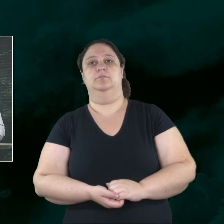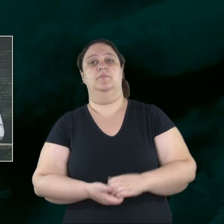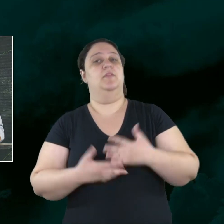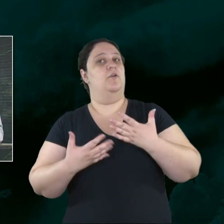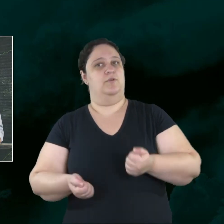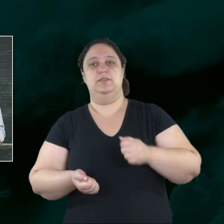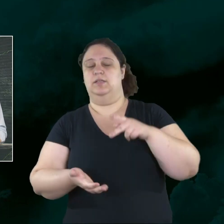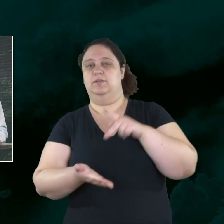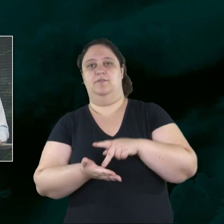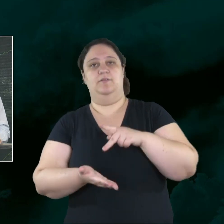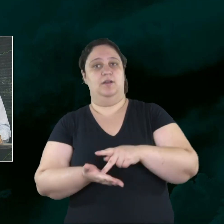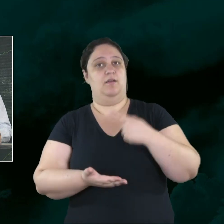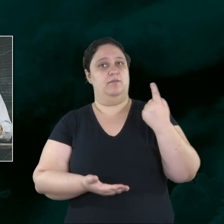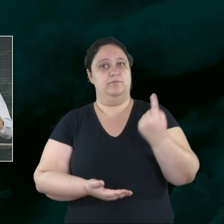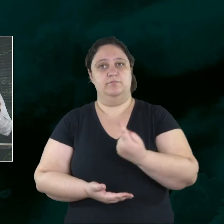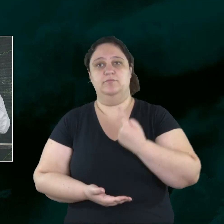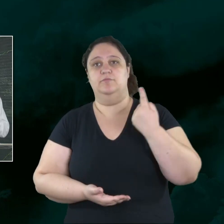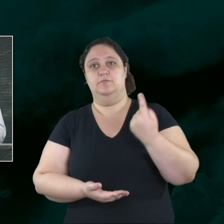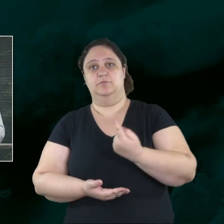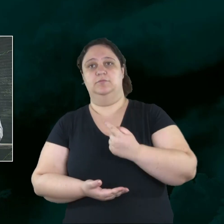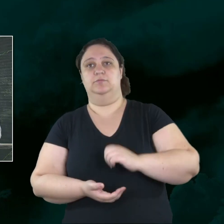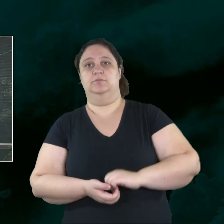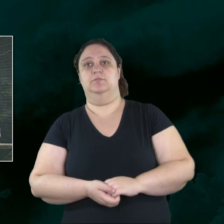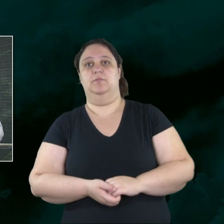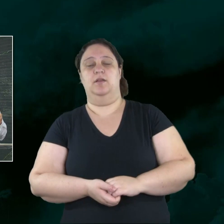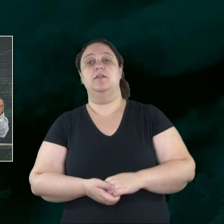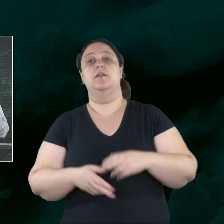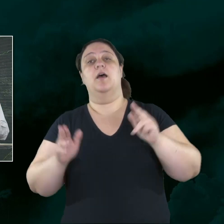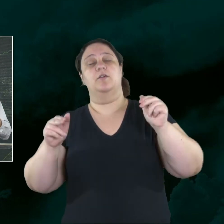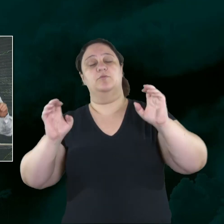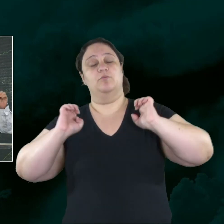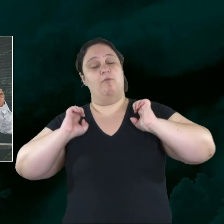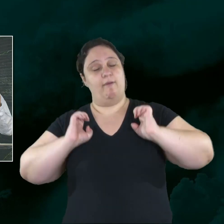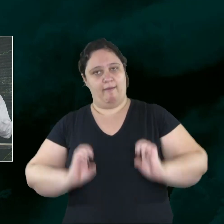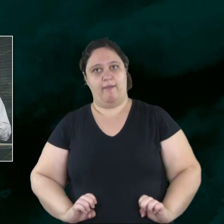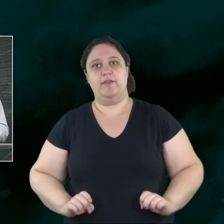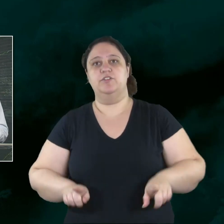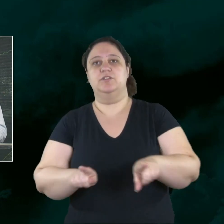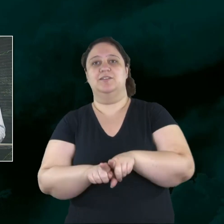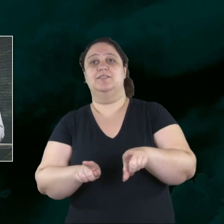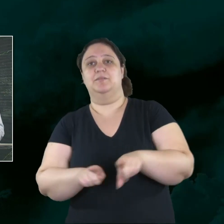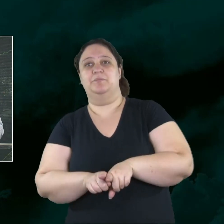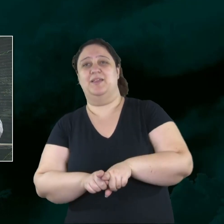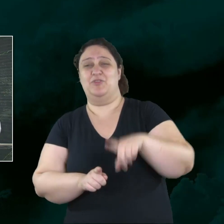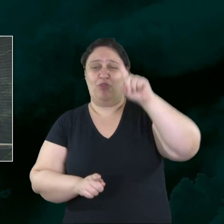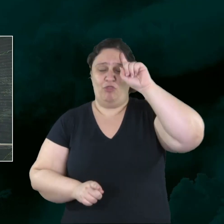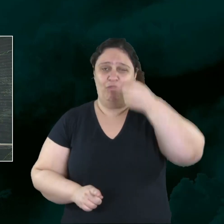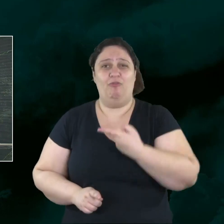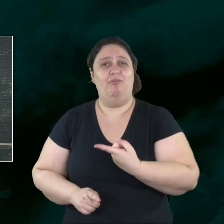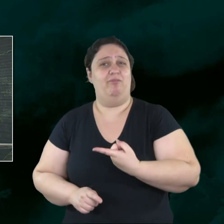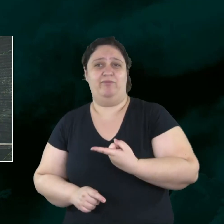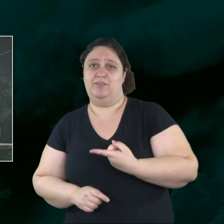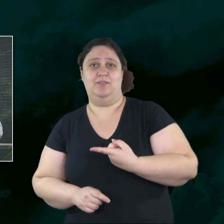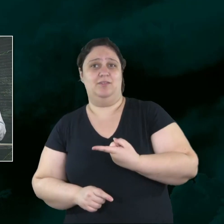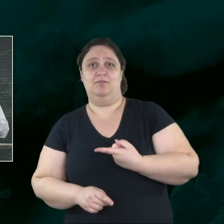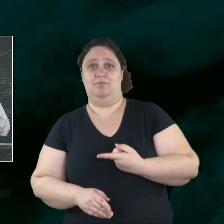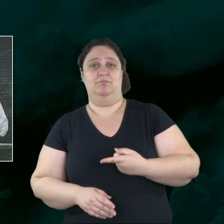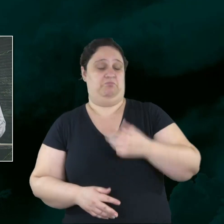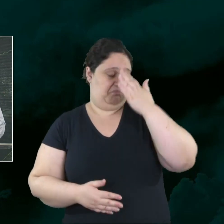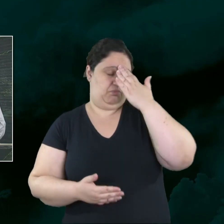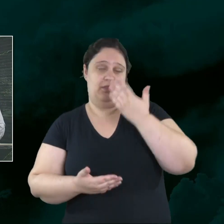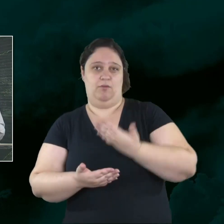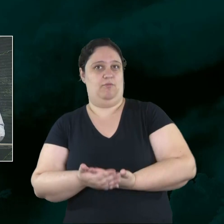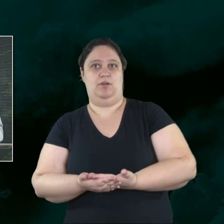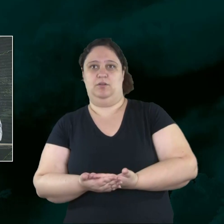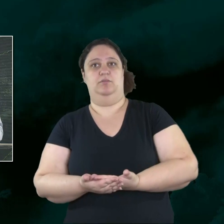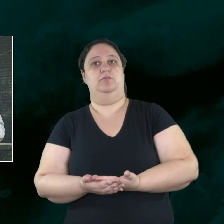a verdade única. Quanto à ética e moral, questiona qualquer possibilidade de se estabelecer